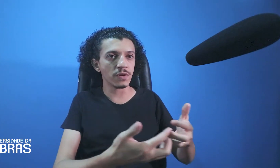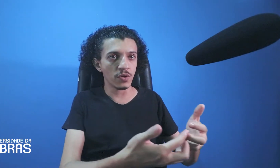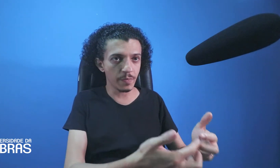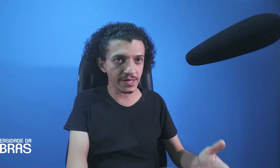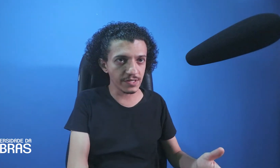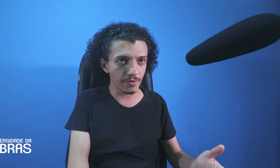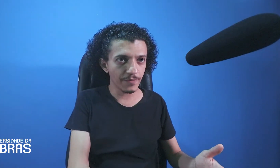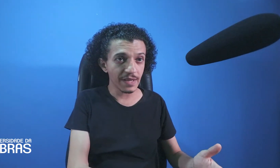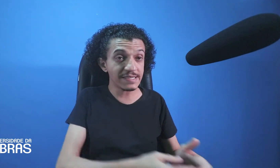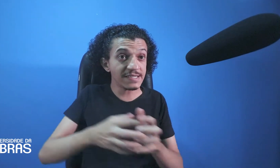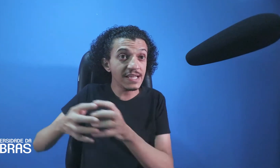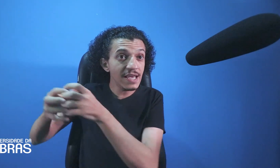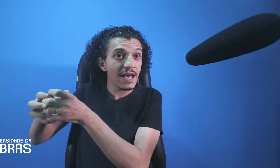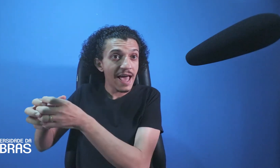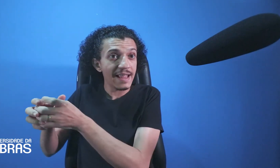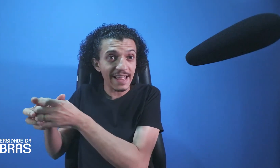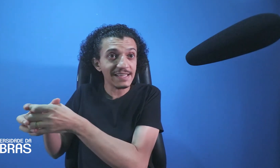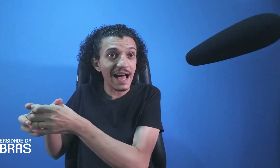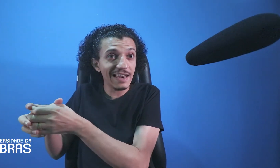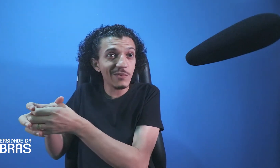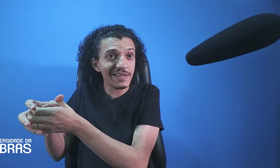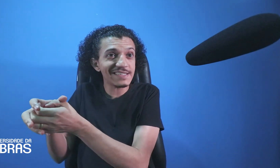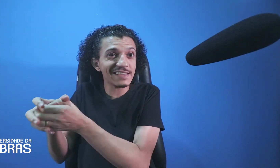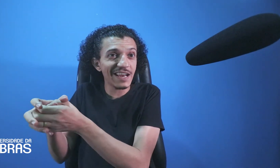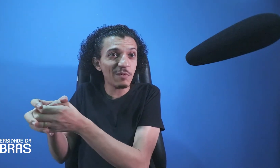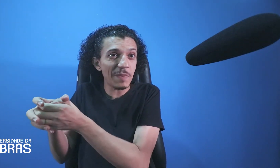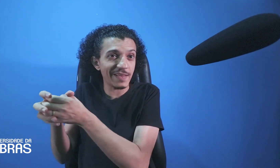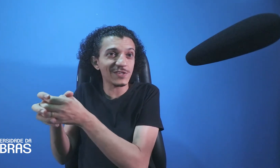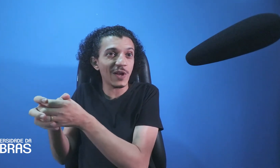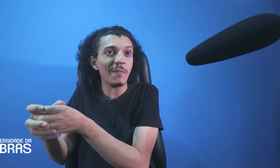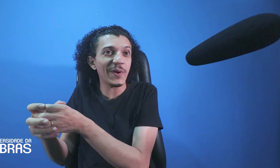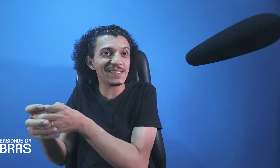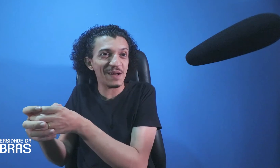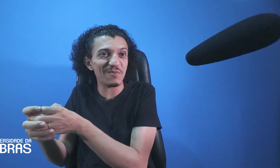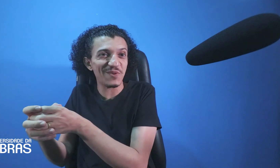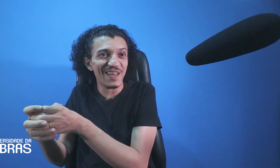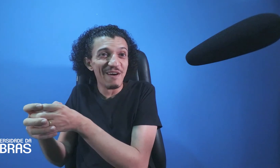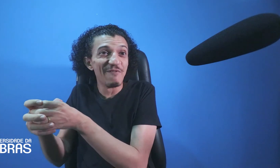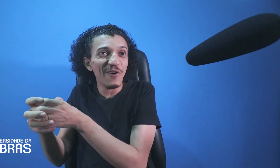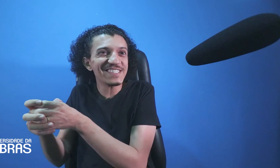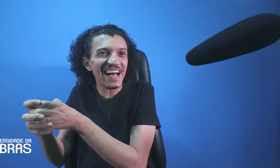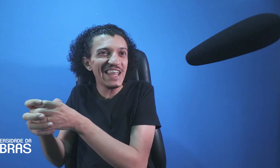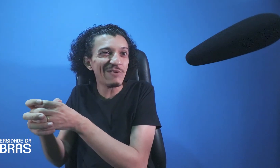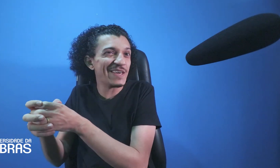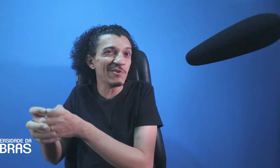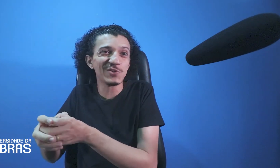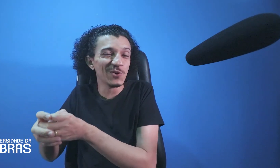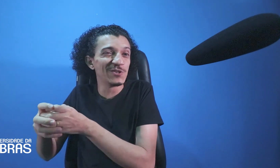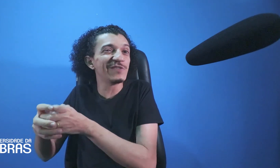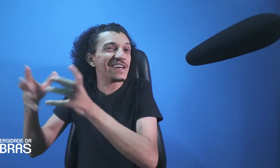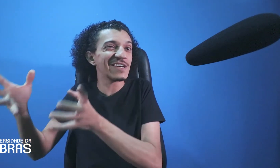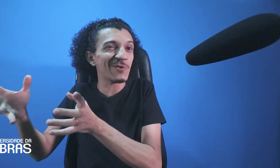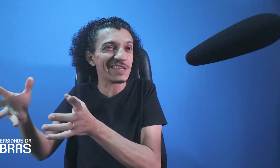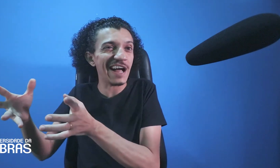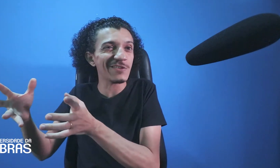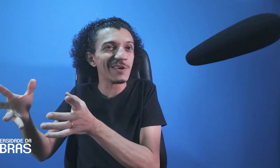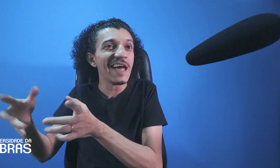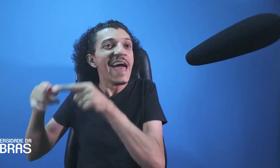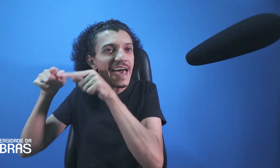do Brasil. Se a língua dessa tribo Pataxó, por exemplo, fosse a língua que os surdos tivessem contato, era